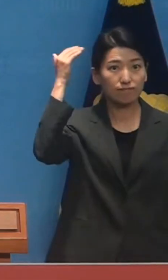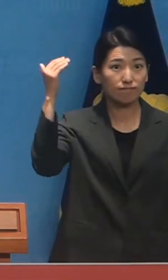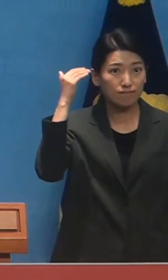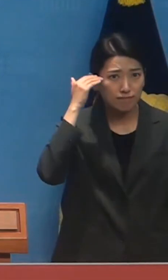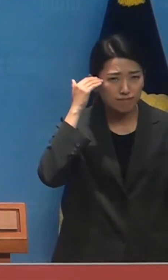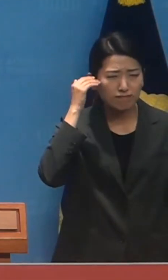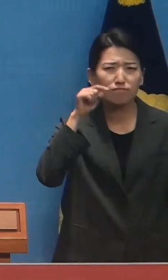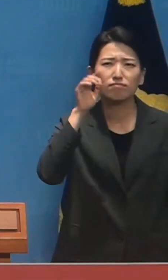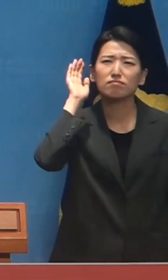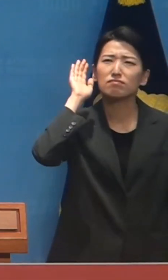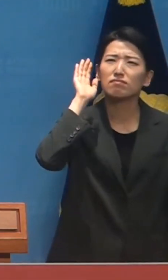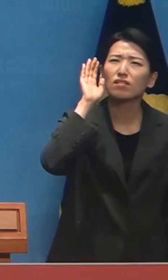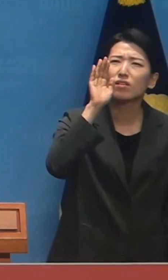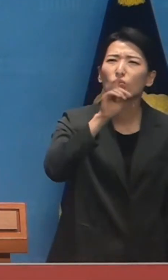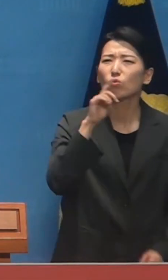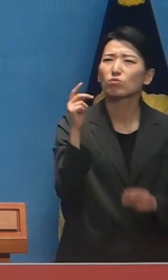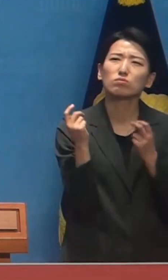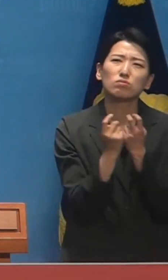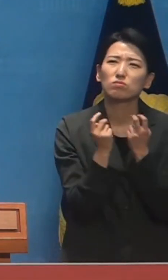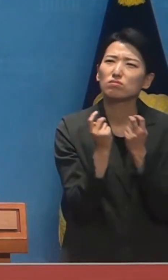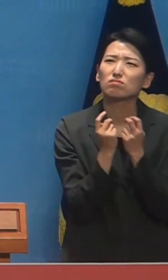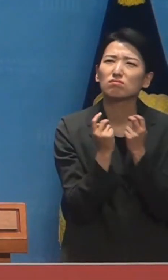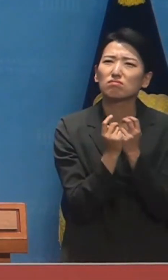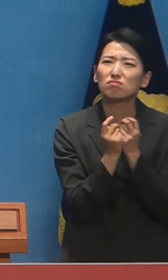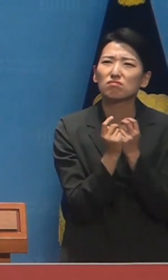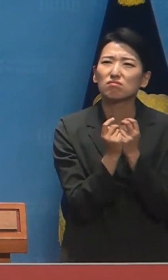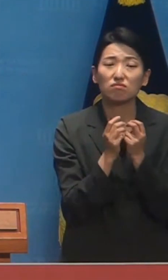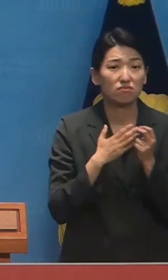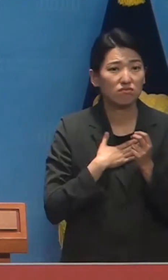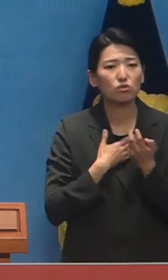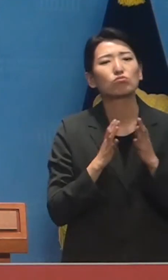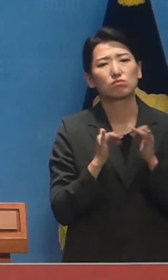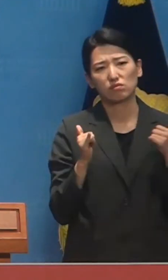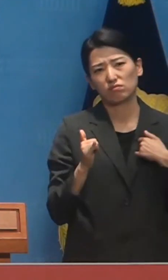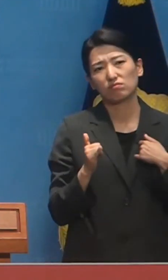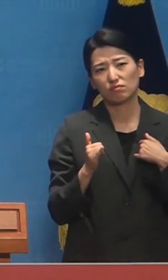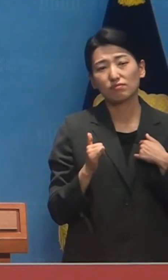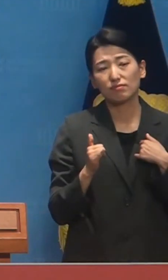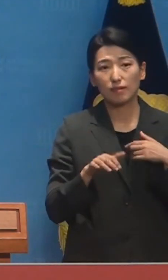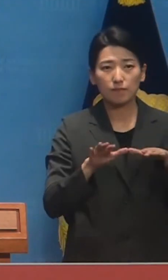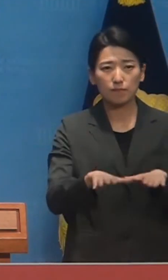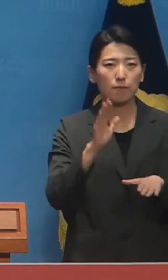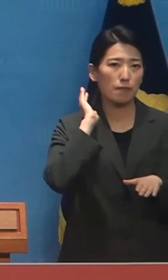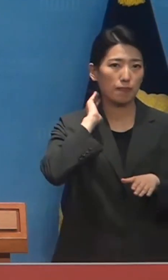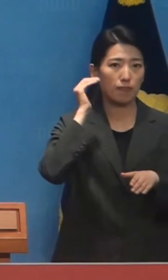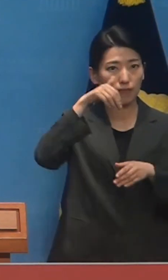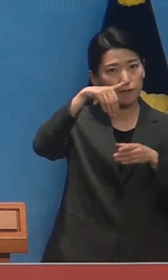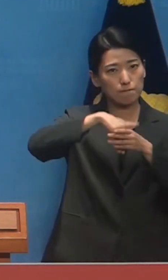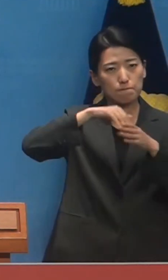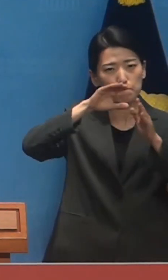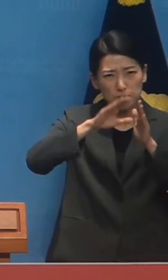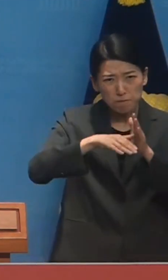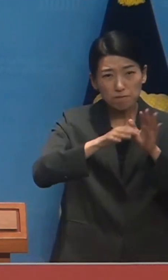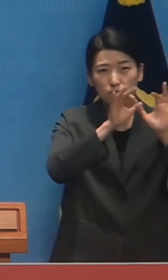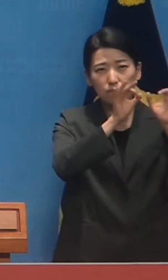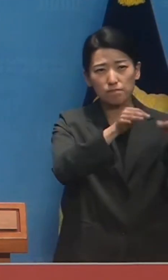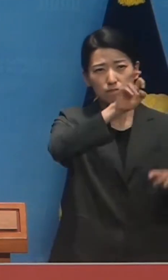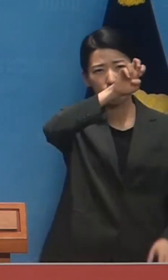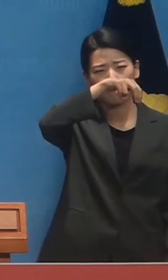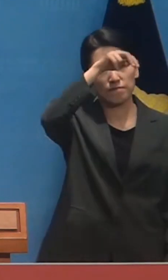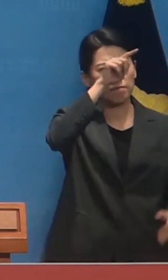대한민국의 미래를 걱정하는 국민의 한 사람으로서 저는 이번 대통령 선거에서 김문수